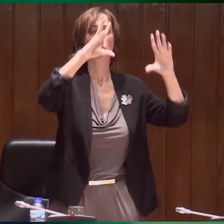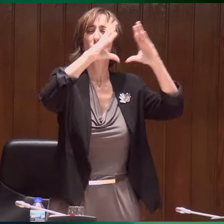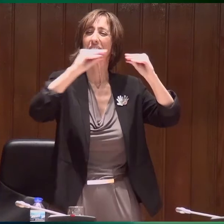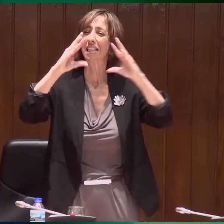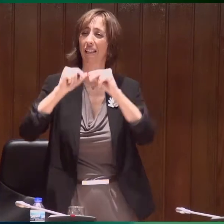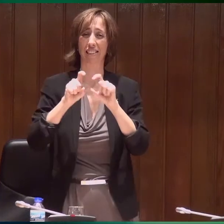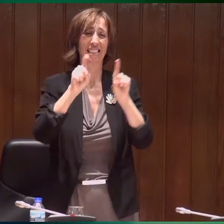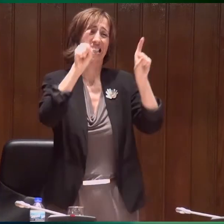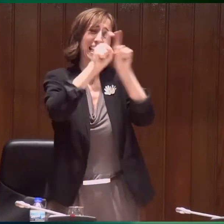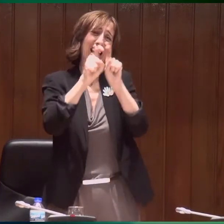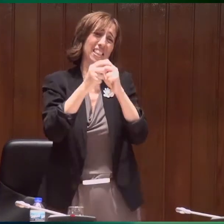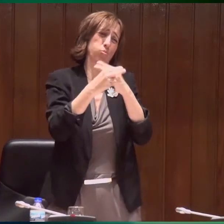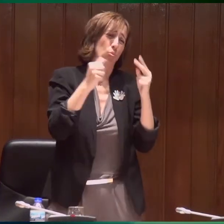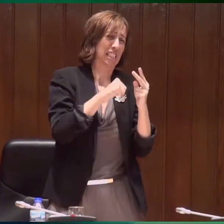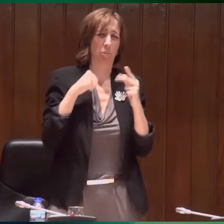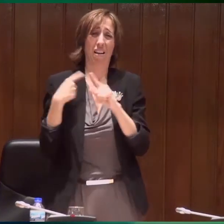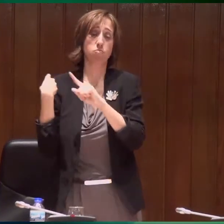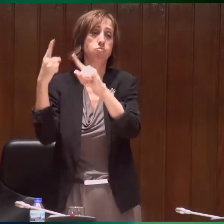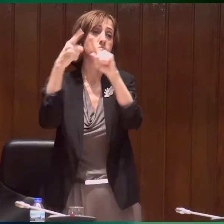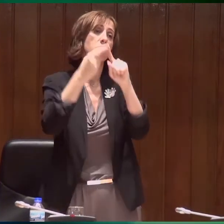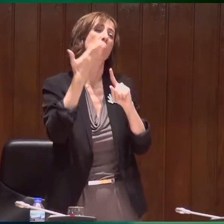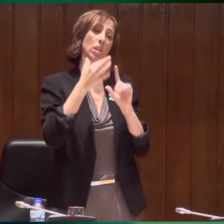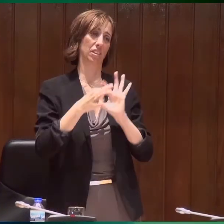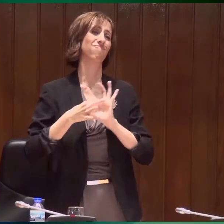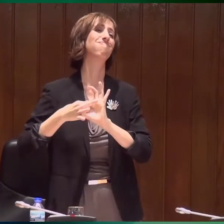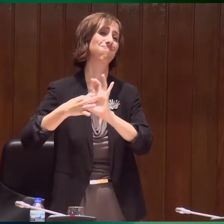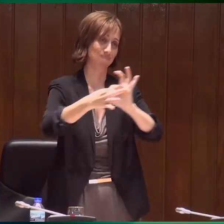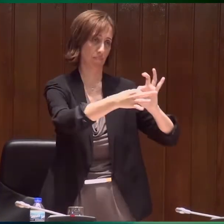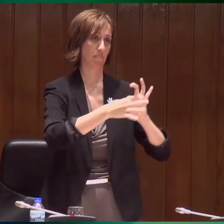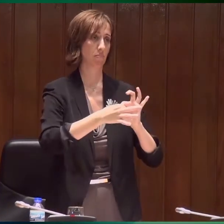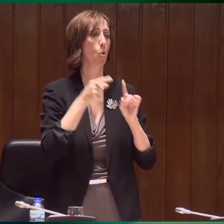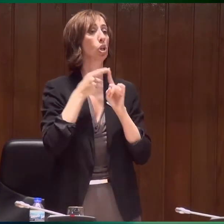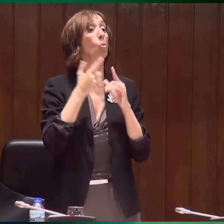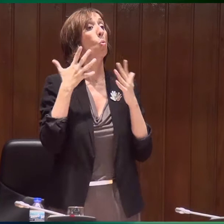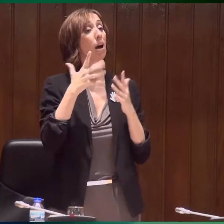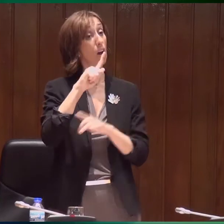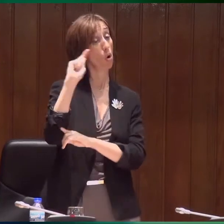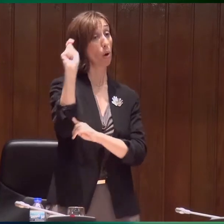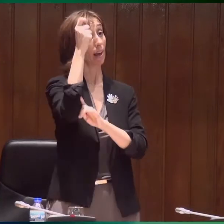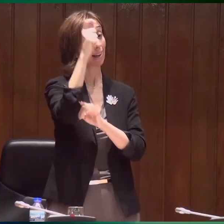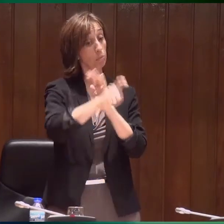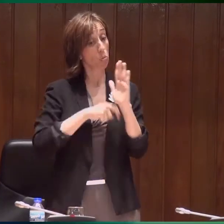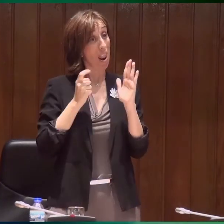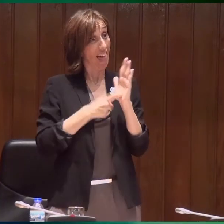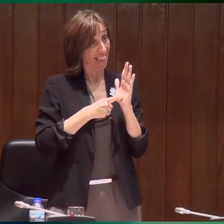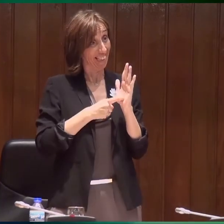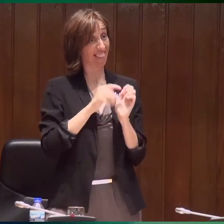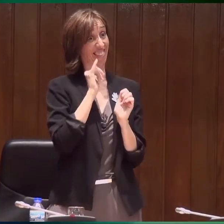investigadores universidades entidades públicas y privadas que todos Unidos luchemos con el objetivo de lograr